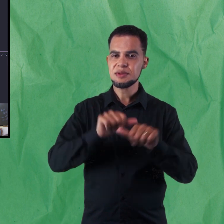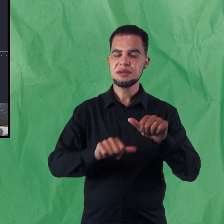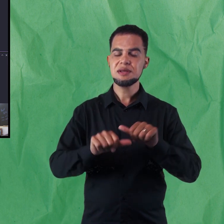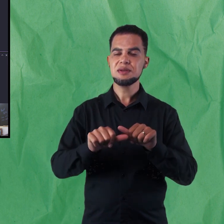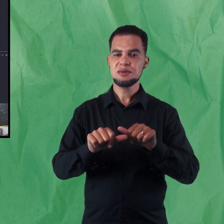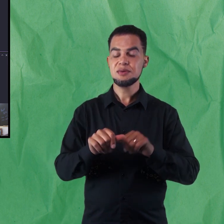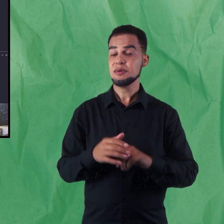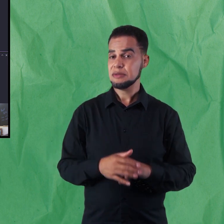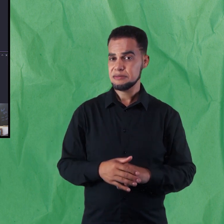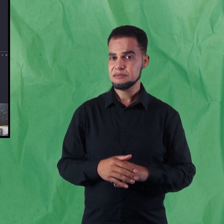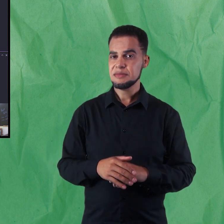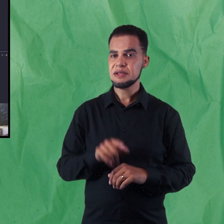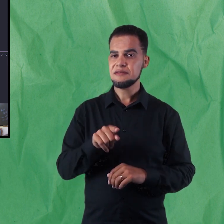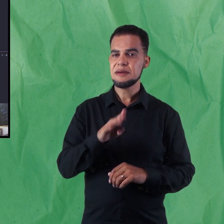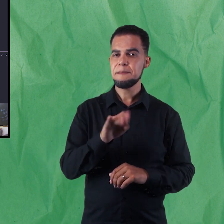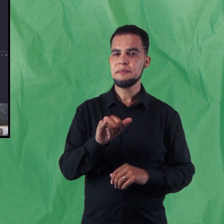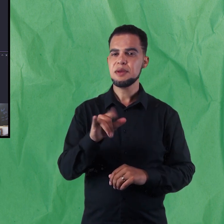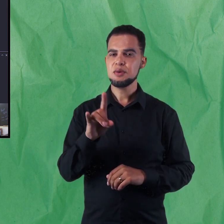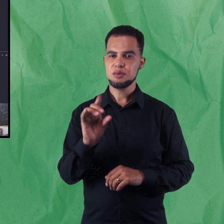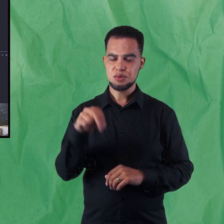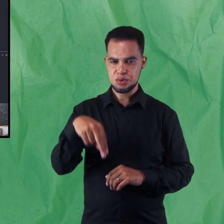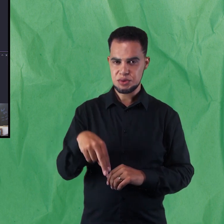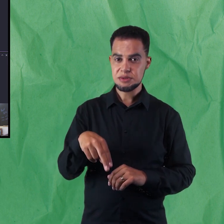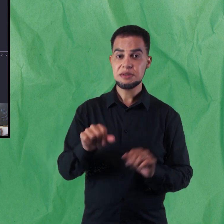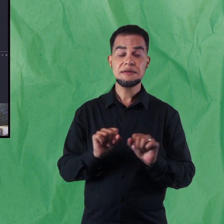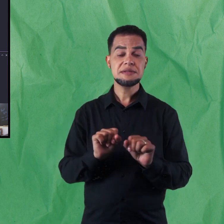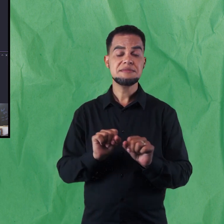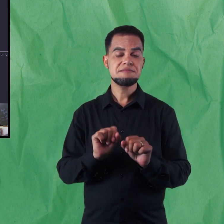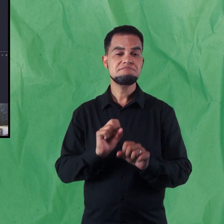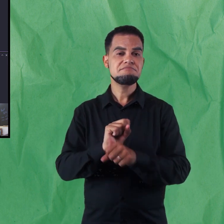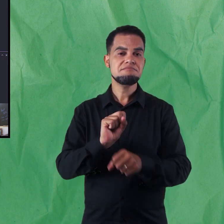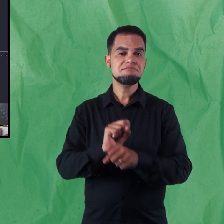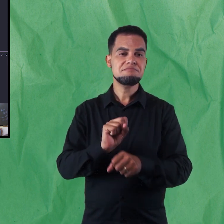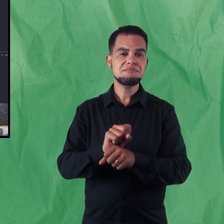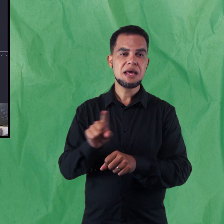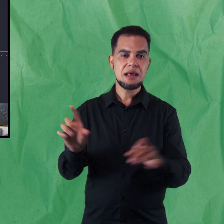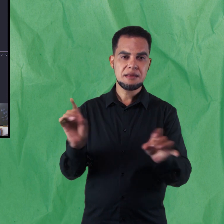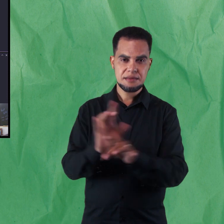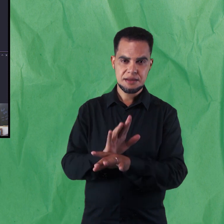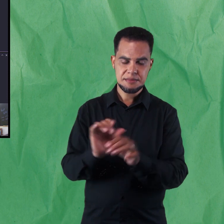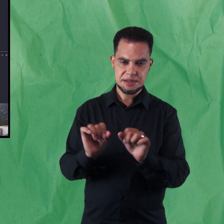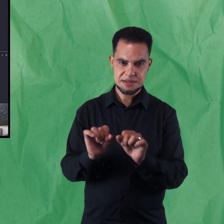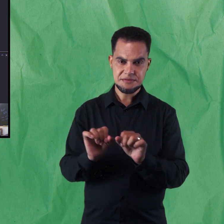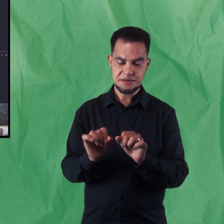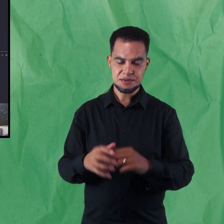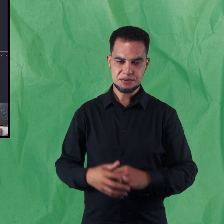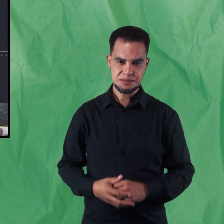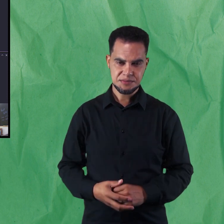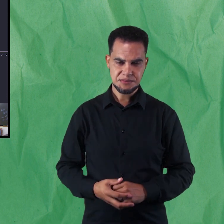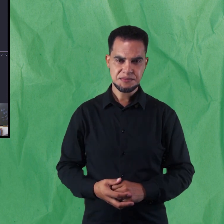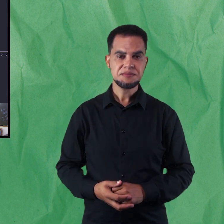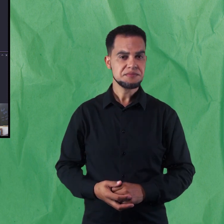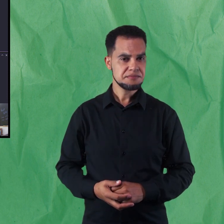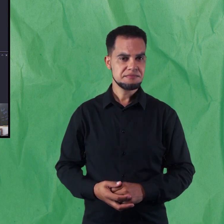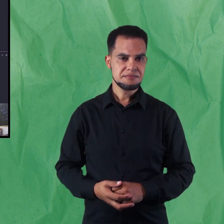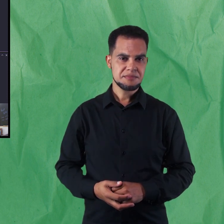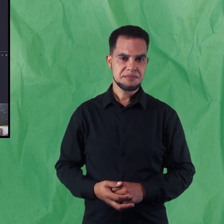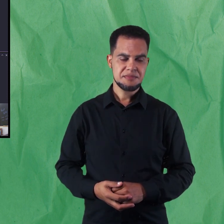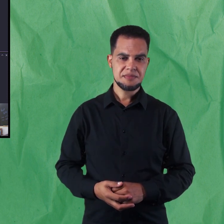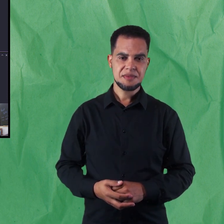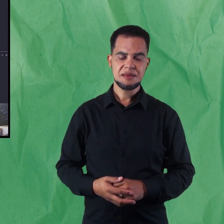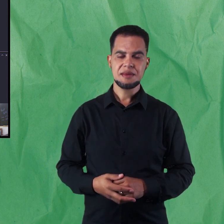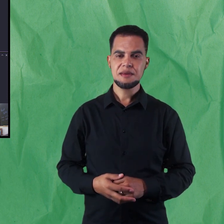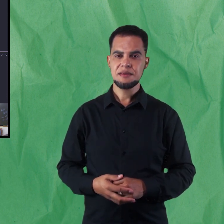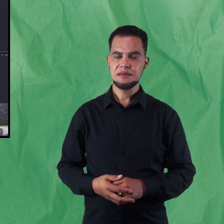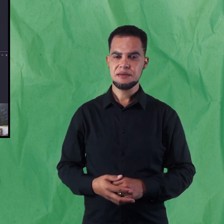né? Então ele está fazendo um building ali, a gente vai aguardar esse building ser feito e o nosso app